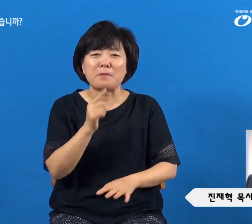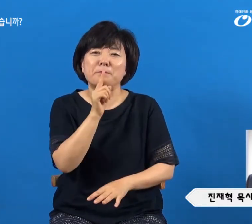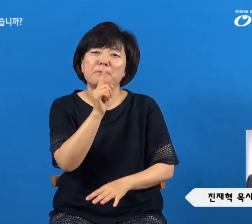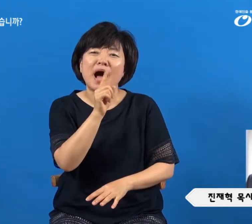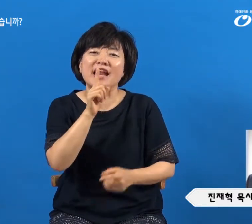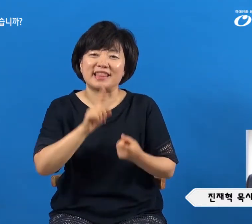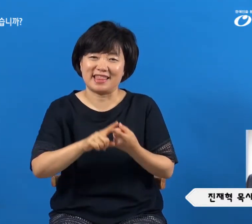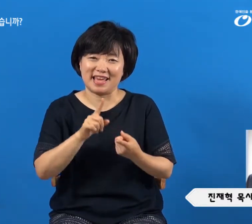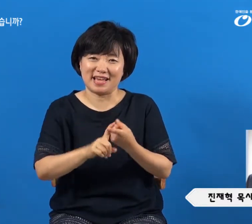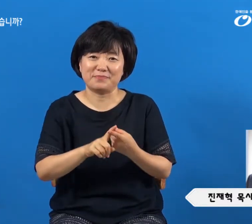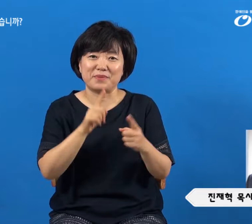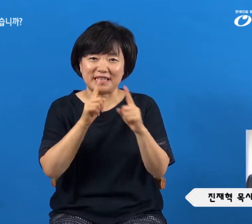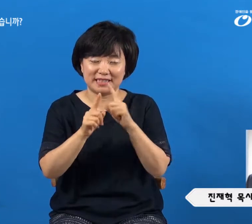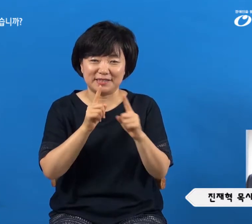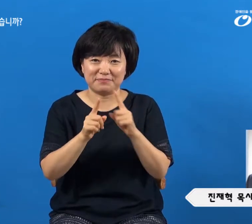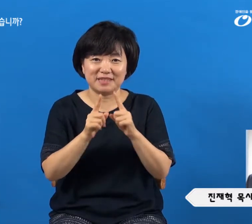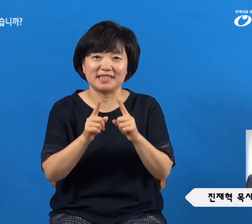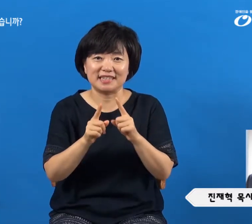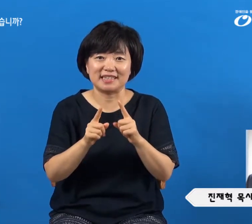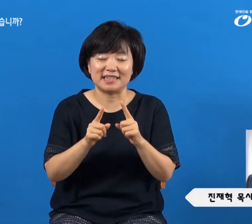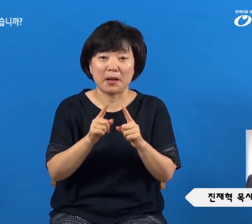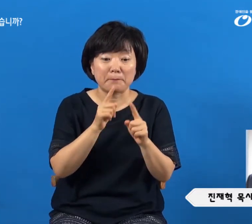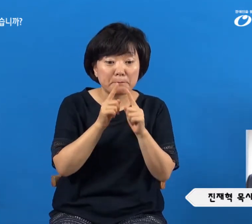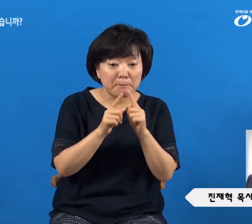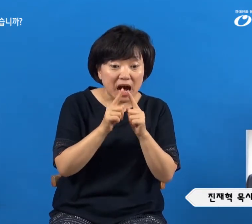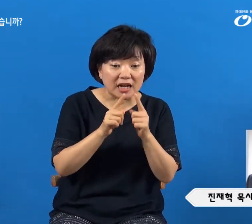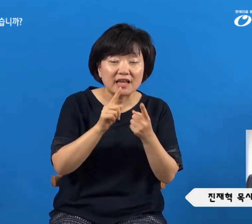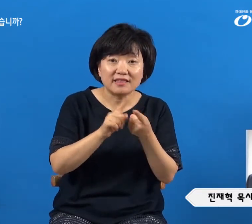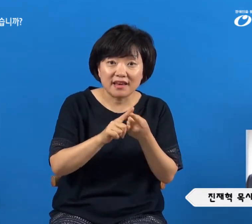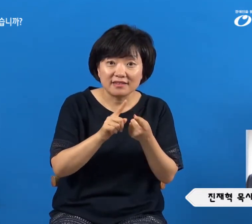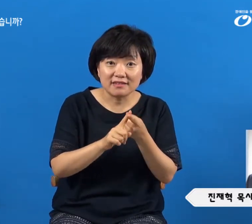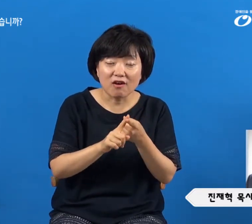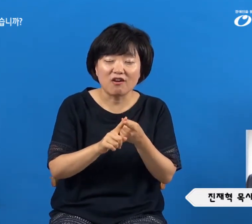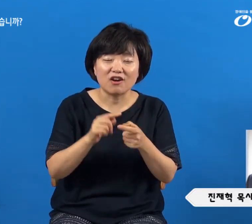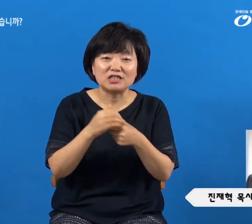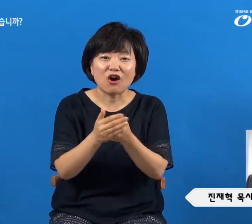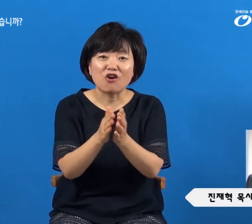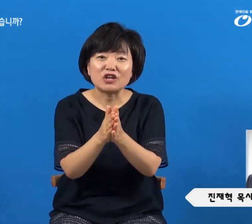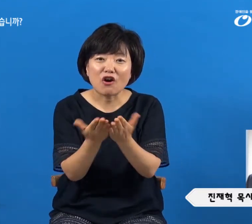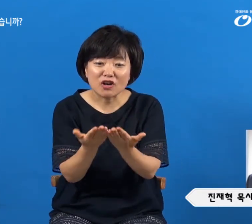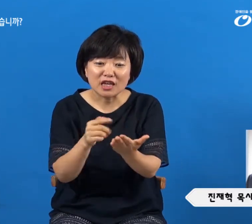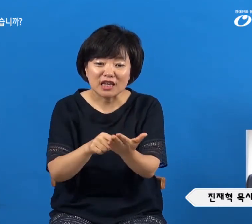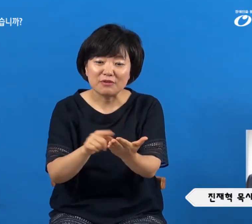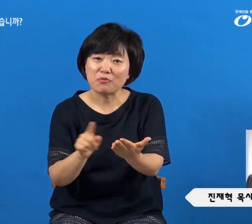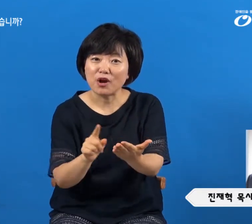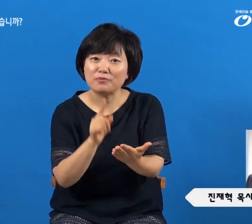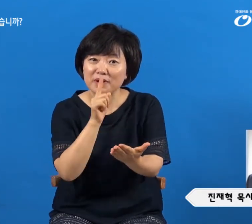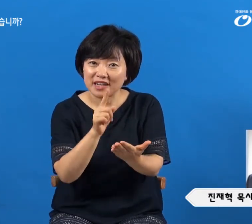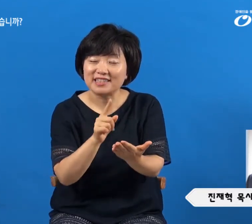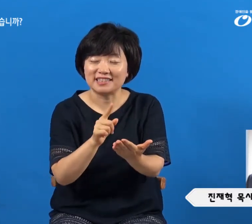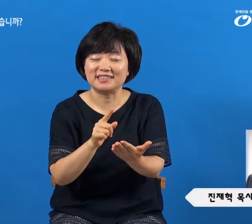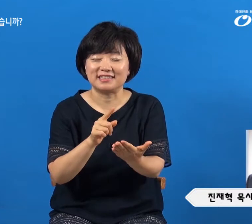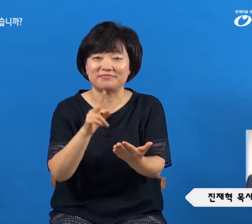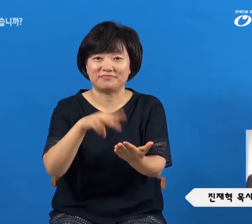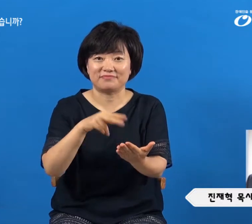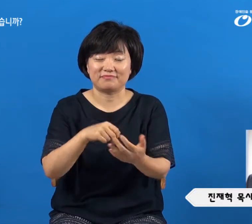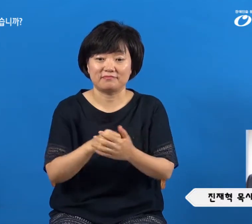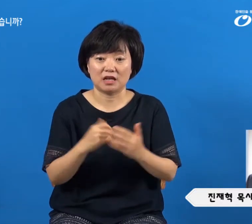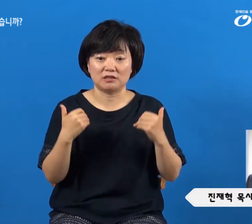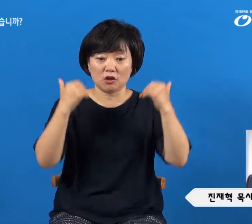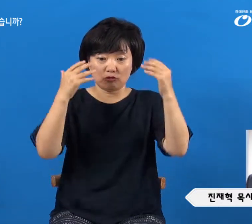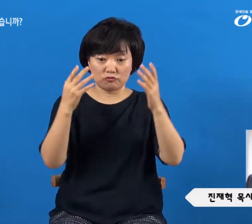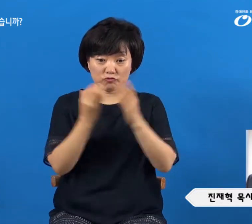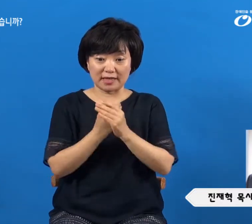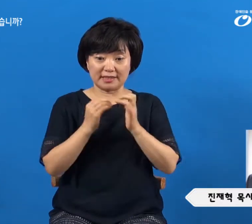말씀을, 언어에 관한 말씀을, 말에 관해서 성경이 말씀하고 있습니다. 성숙한